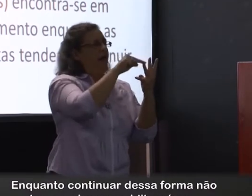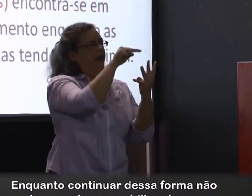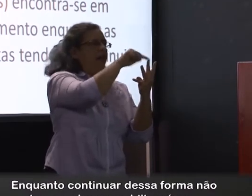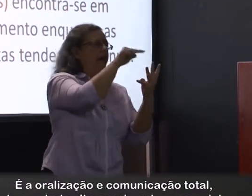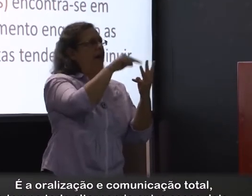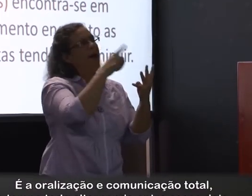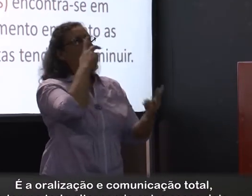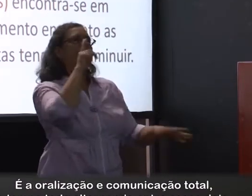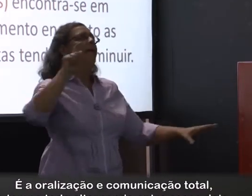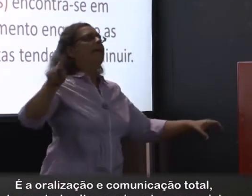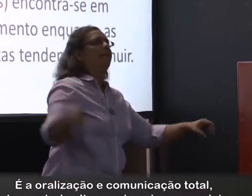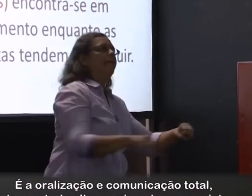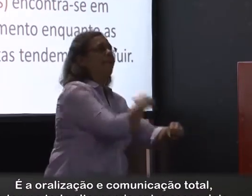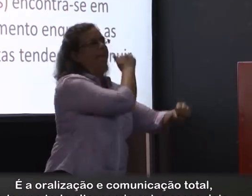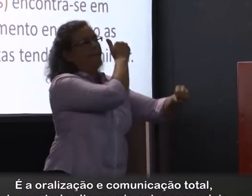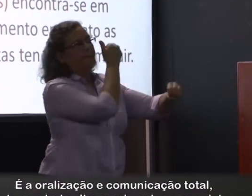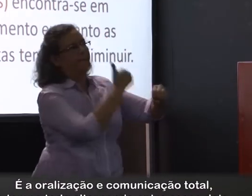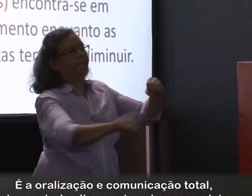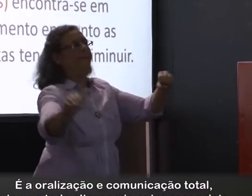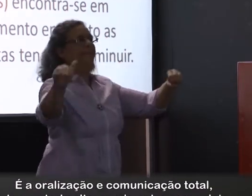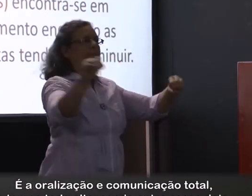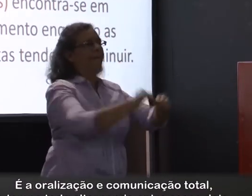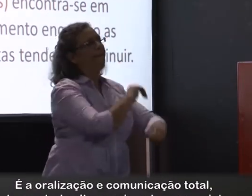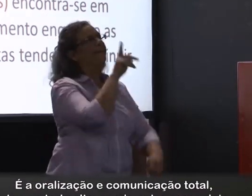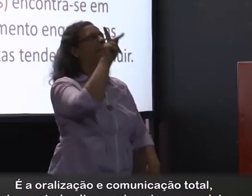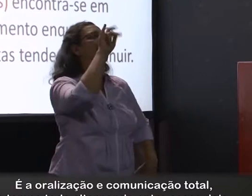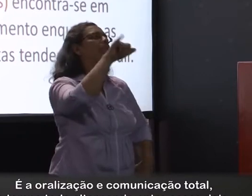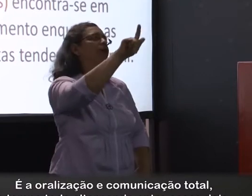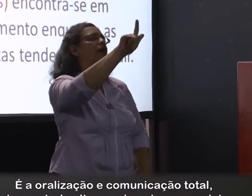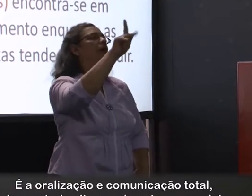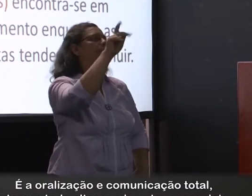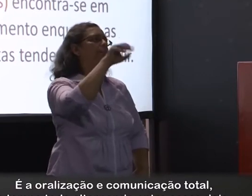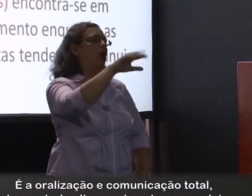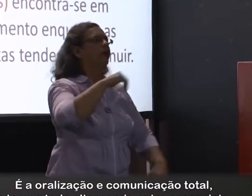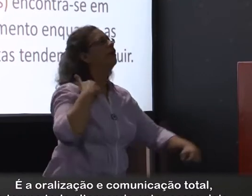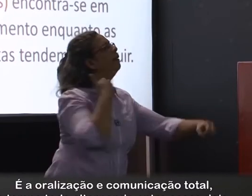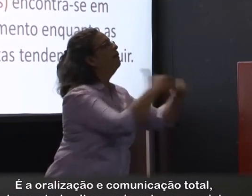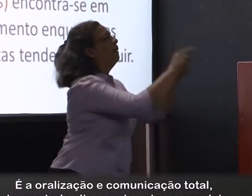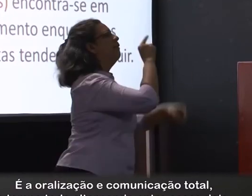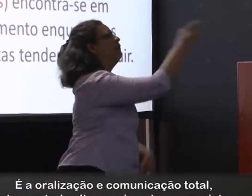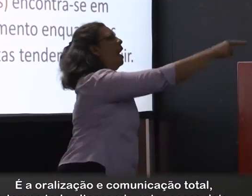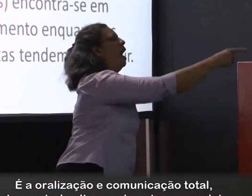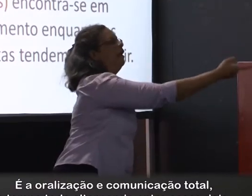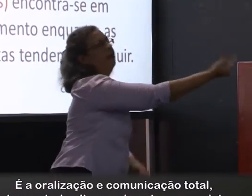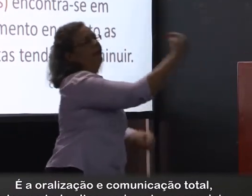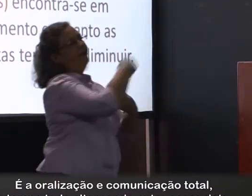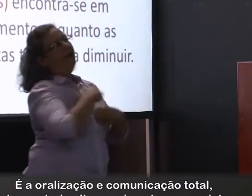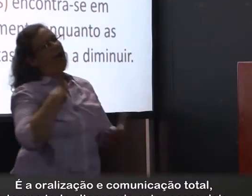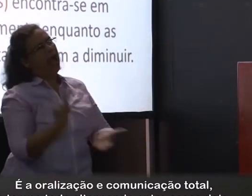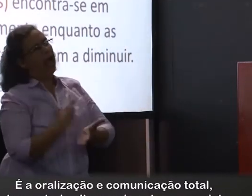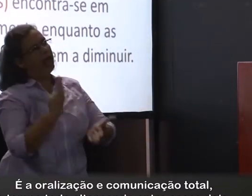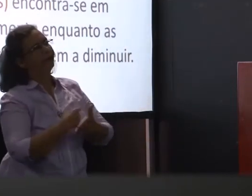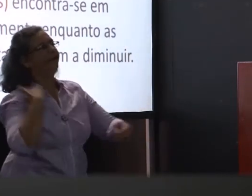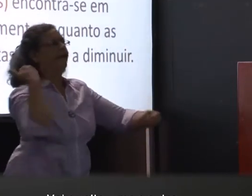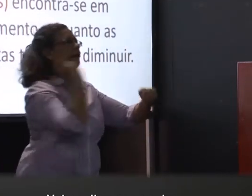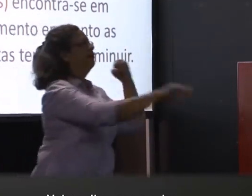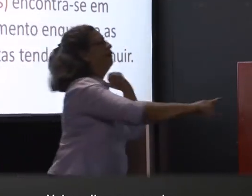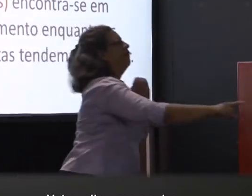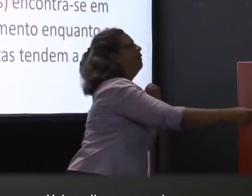bilinguismo. Oralização e comunicação total, mesmo o tempo todo alternando esses dois. Né? Aí eu vou